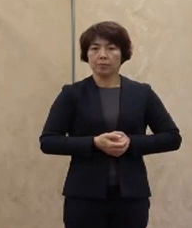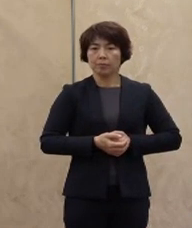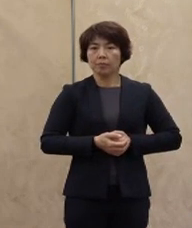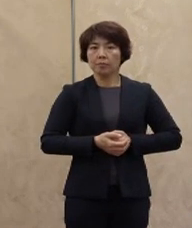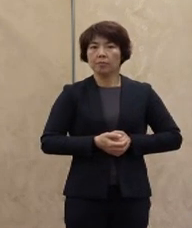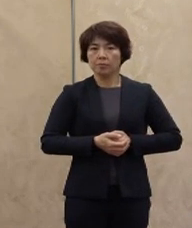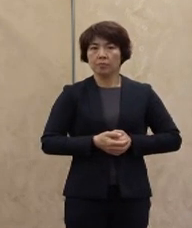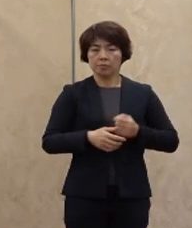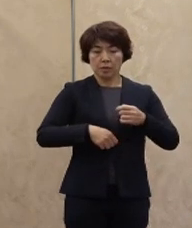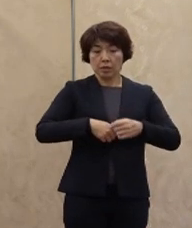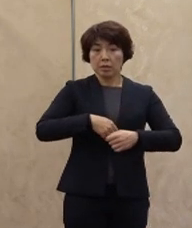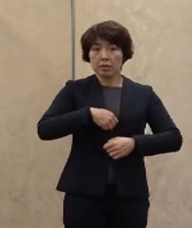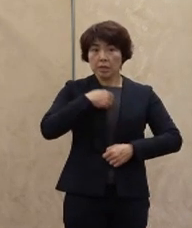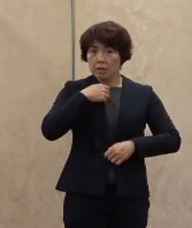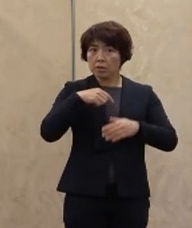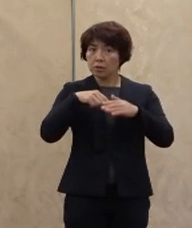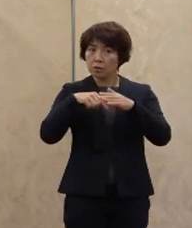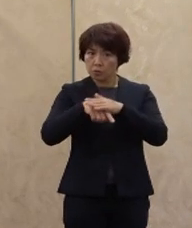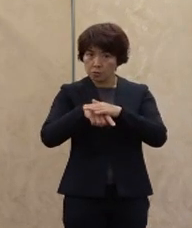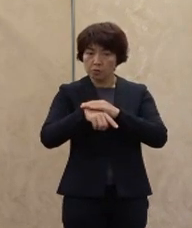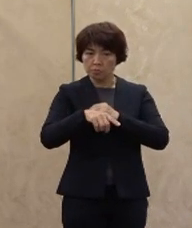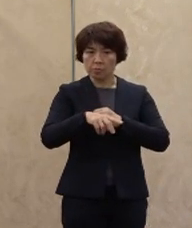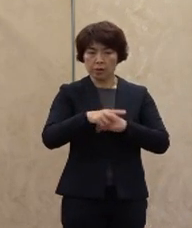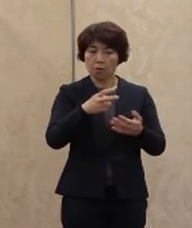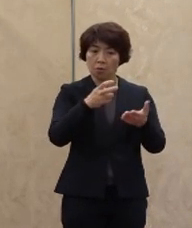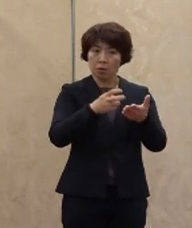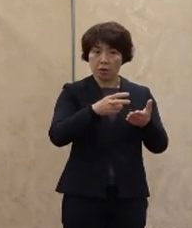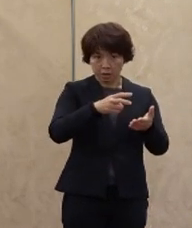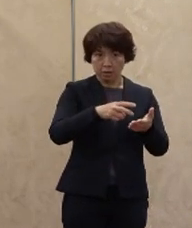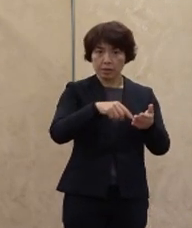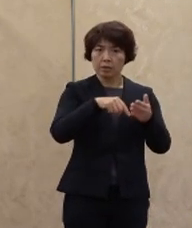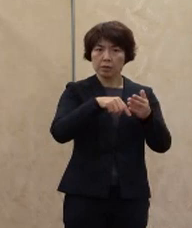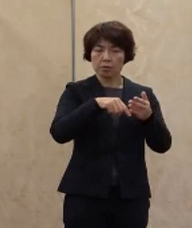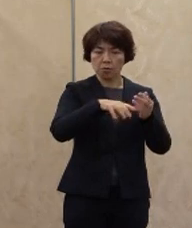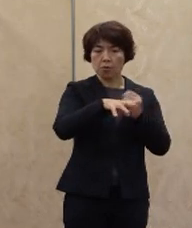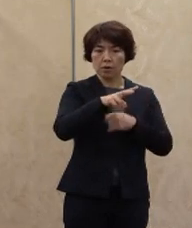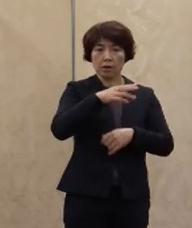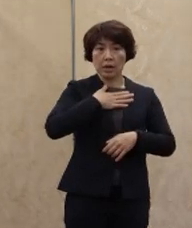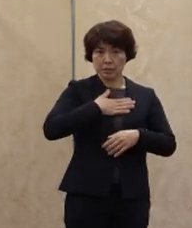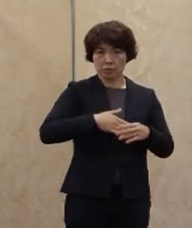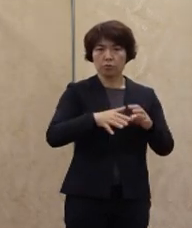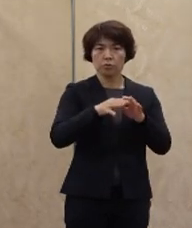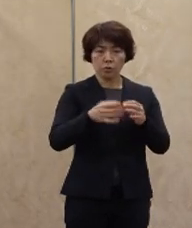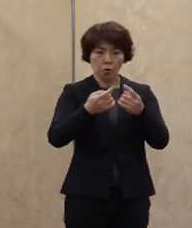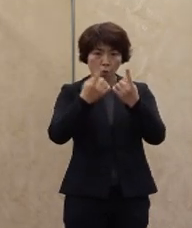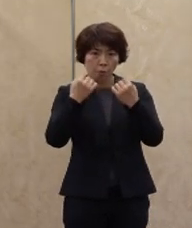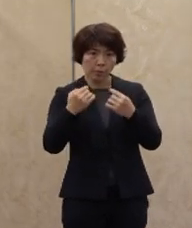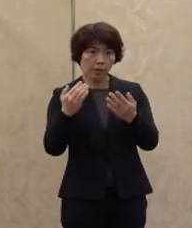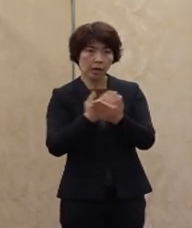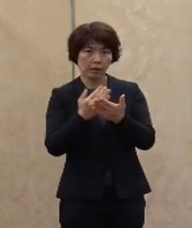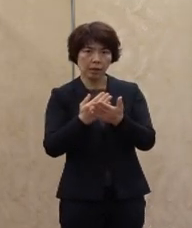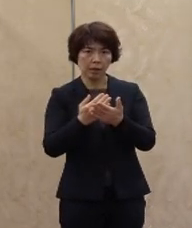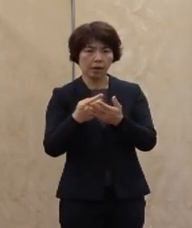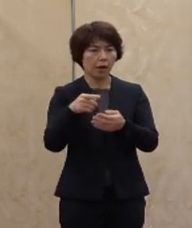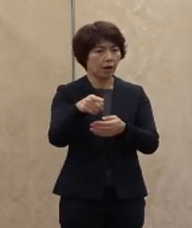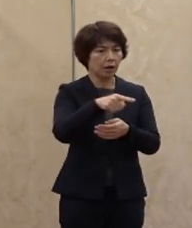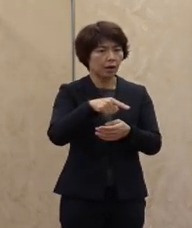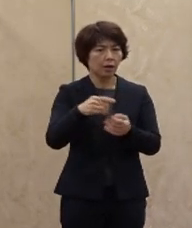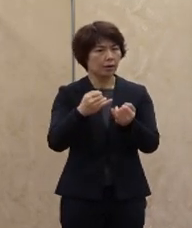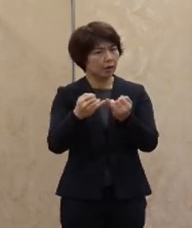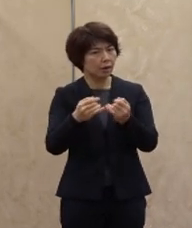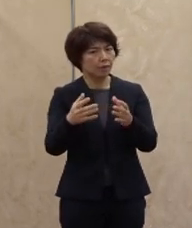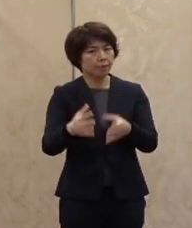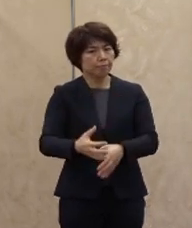その正当な理由、改革、その解釈については、そのやっぱり個別の中身になってくるんじゃないかと、類型的に判断できるものじゃないかなとは思ってます